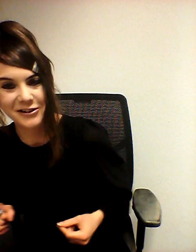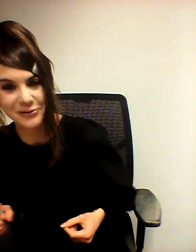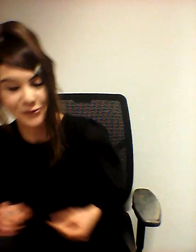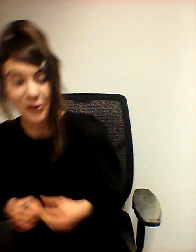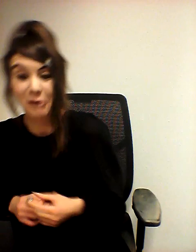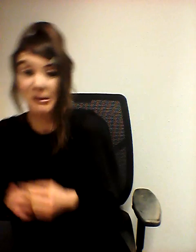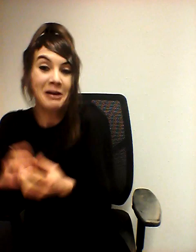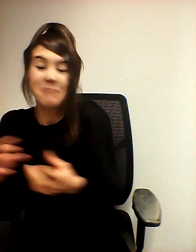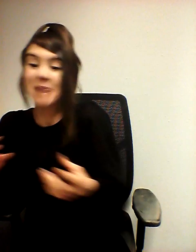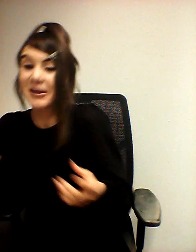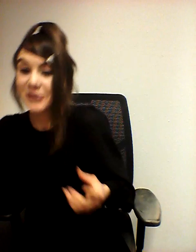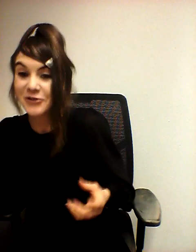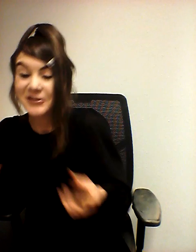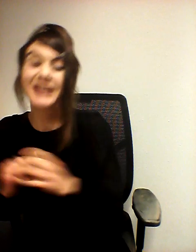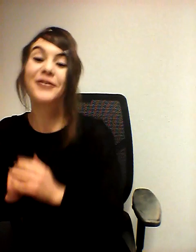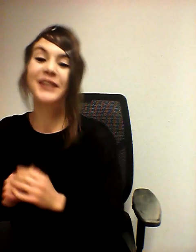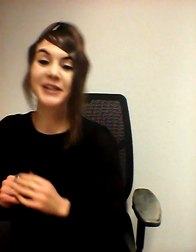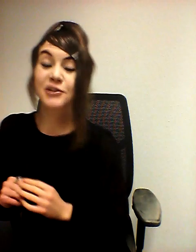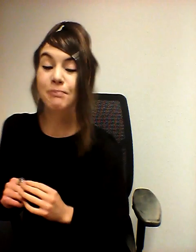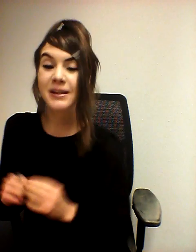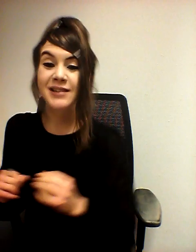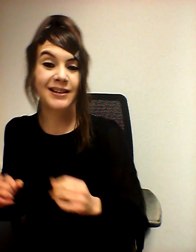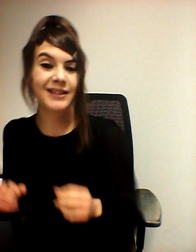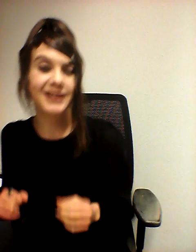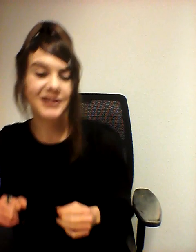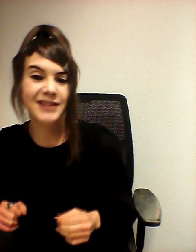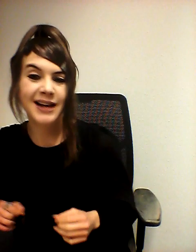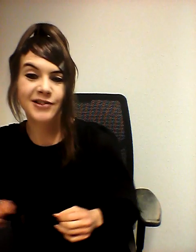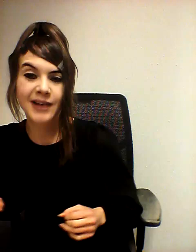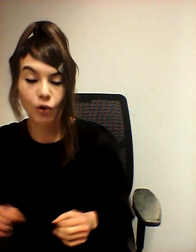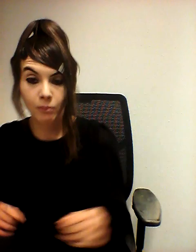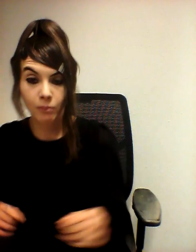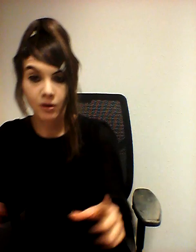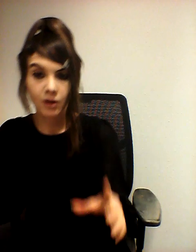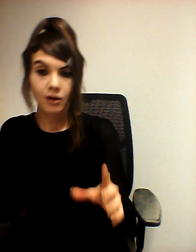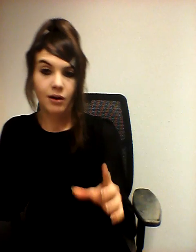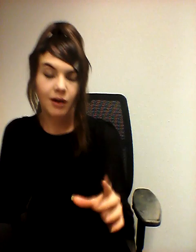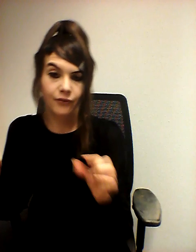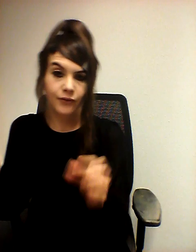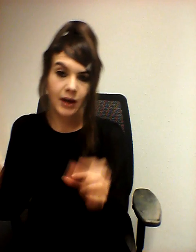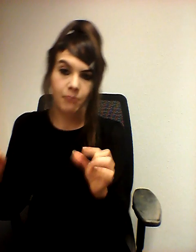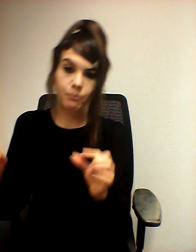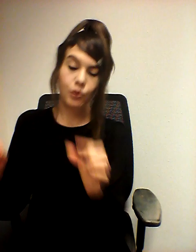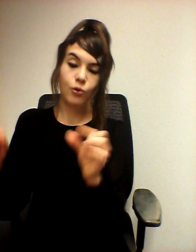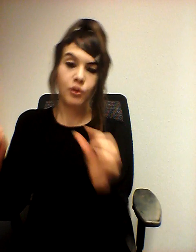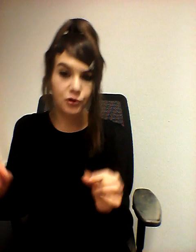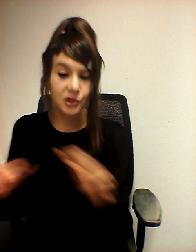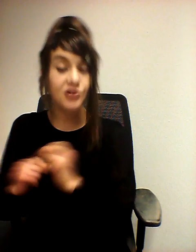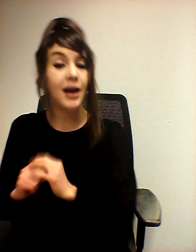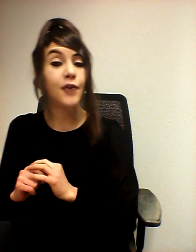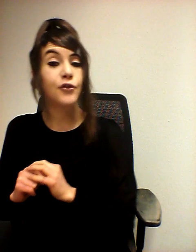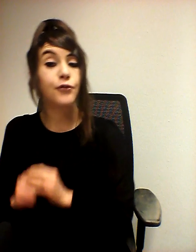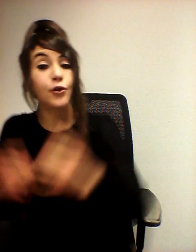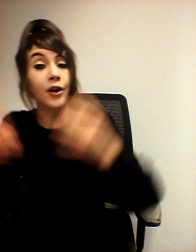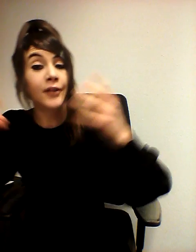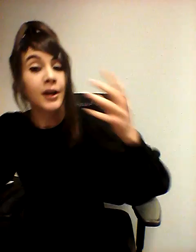te vormen. Maar dus niet wanneer je spiercellen niet in staat zijn om anabole processen uit te voeren,